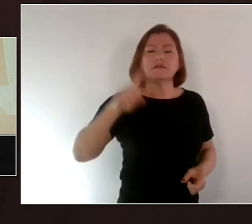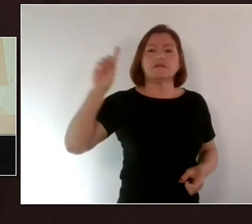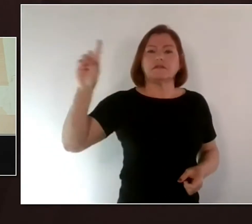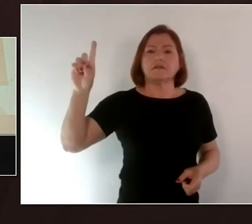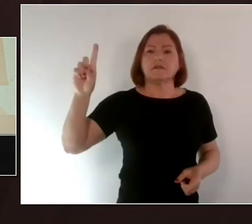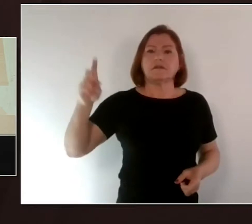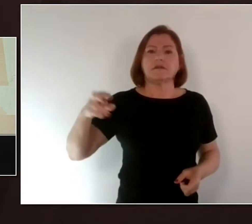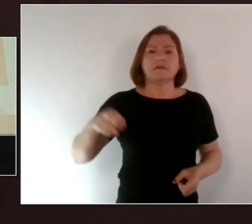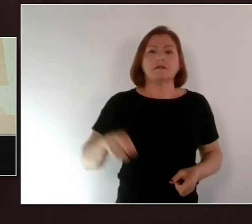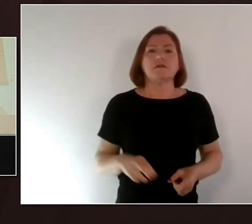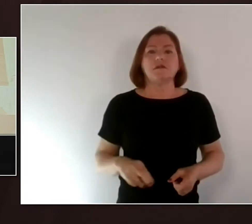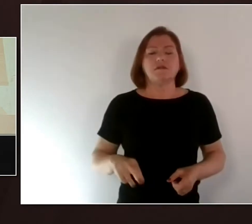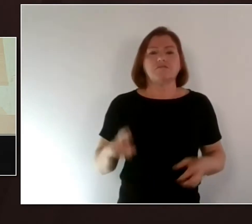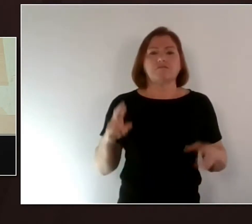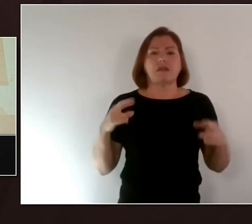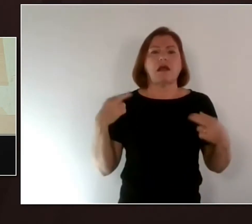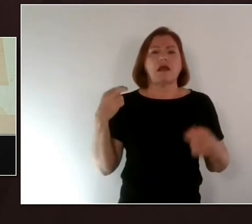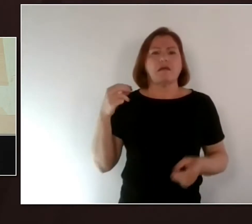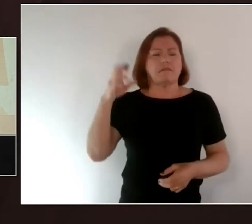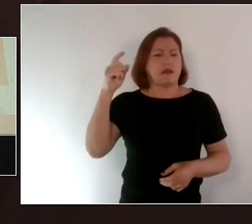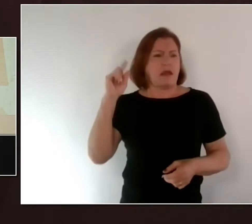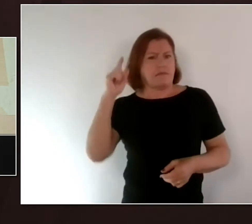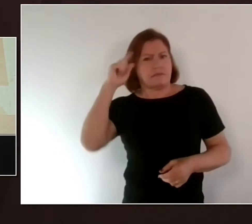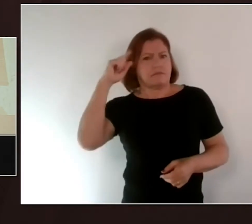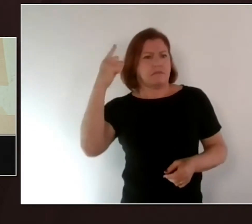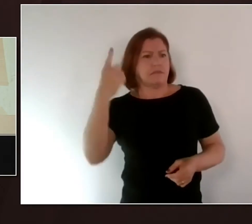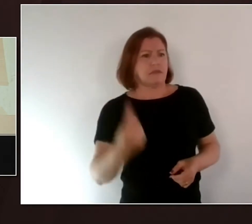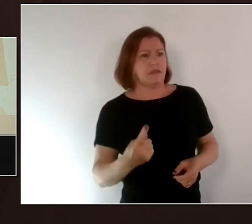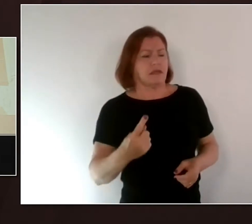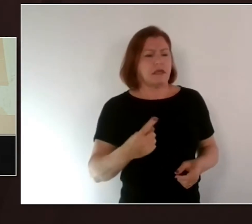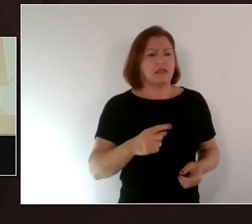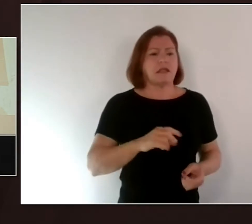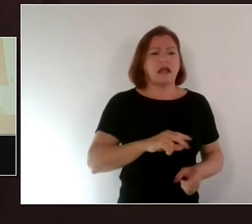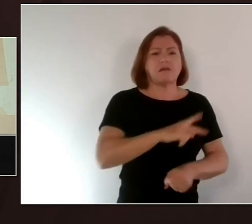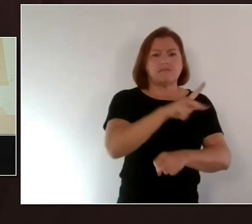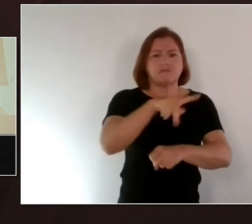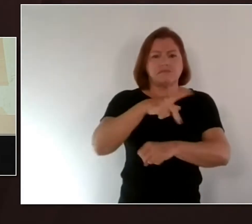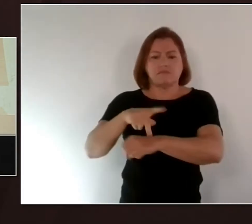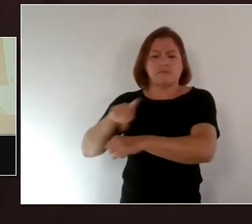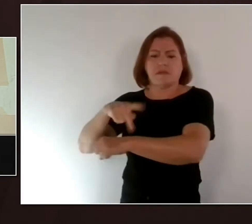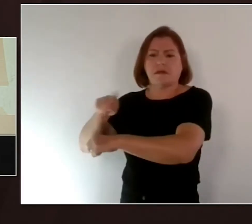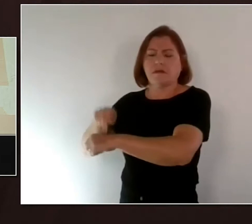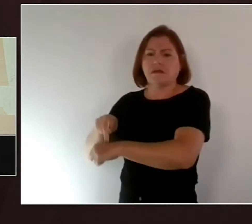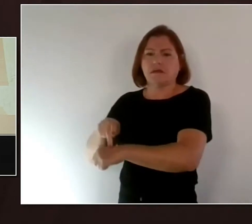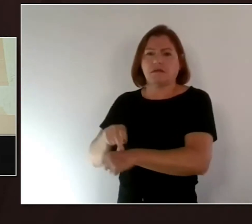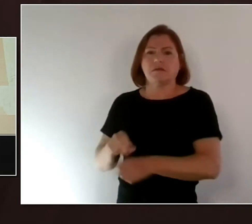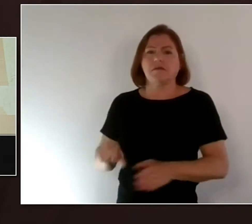que vai acontecer? Versículo 3.